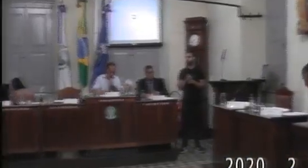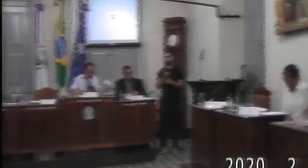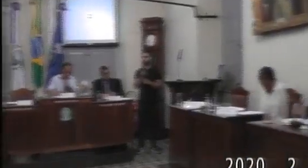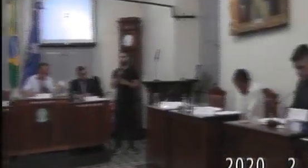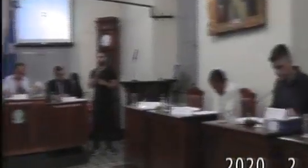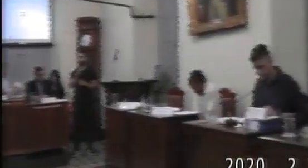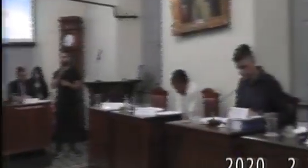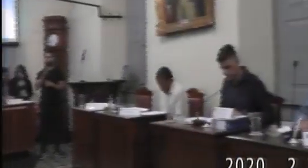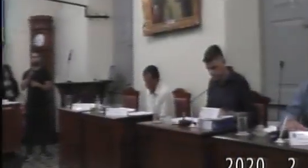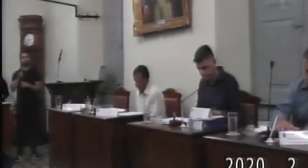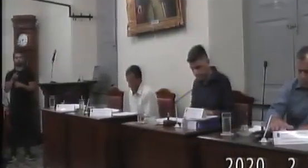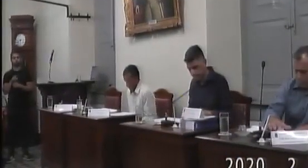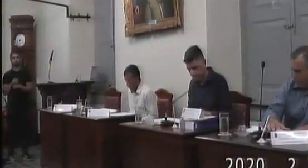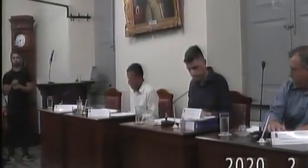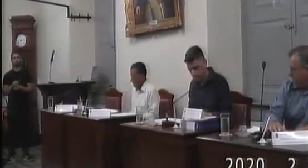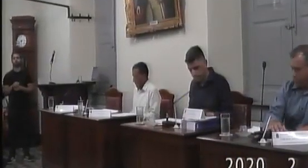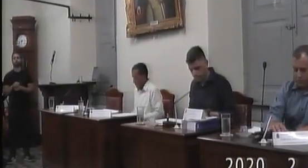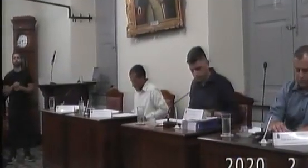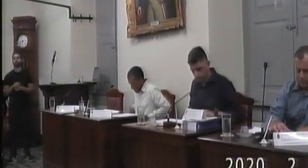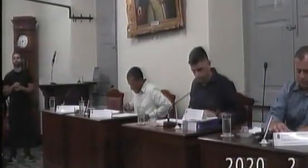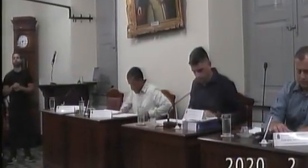Barbosa Nogueira.